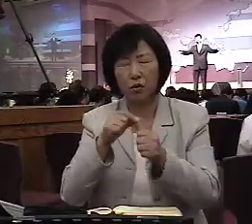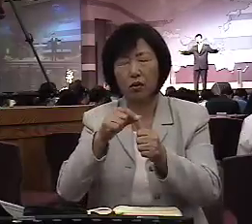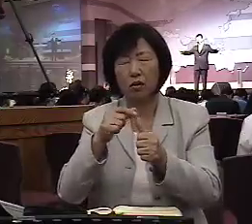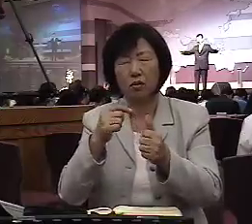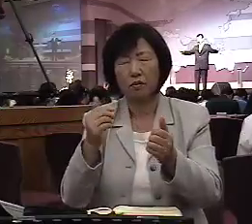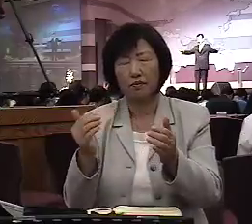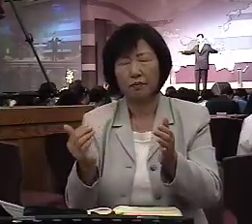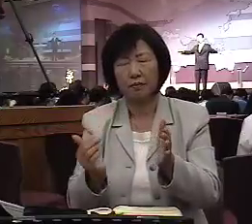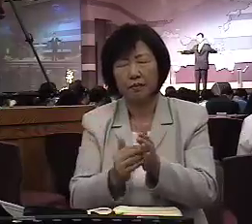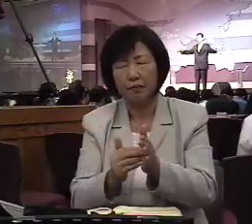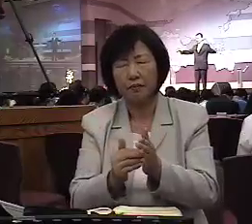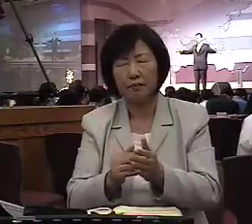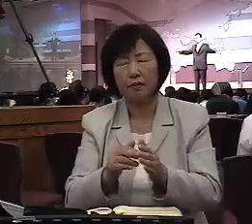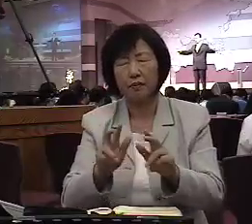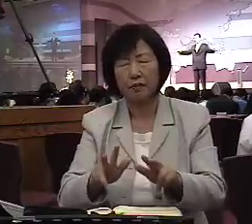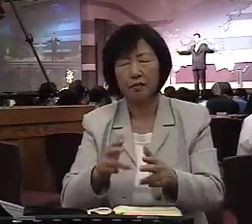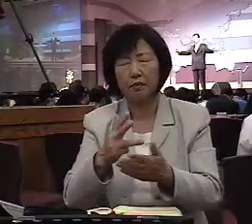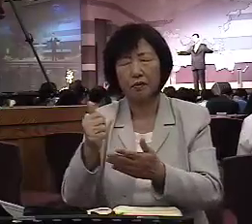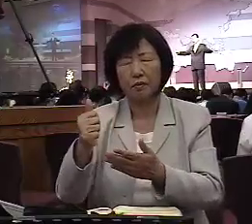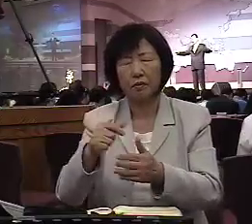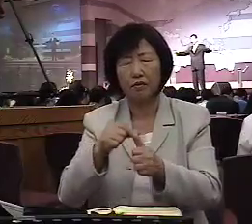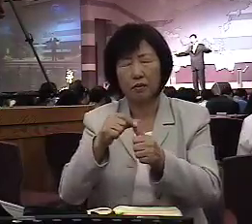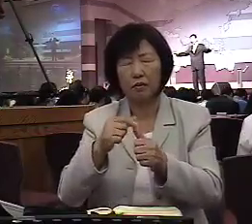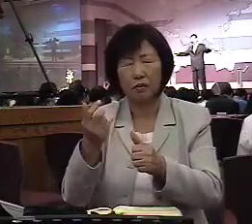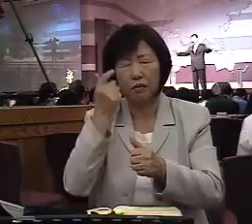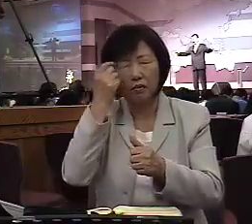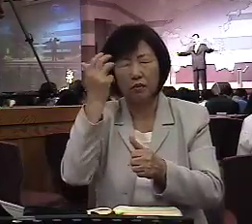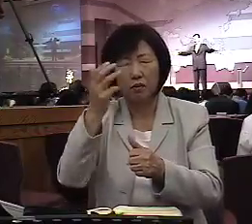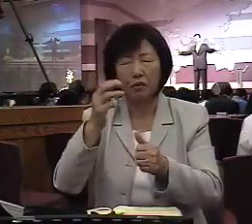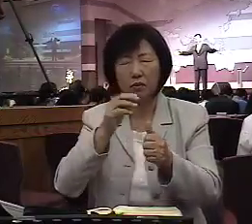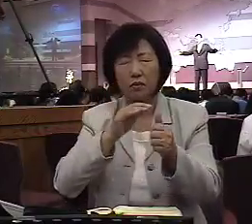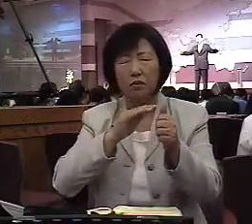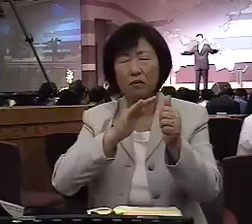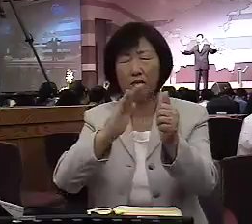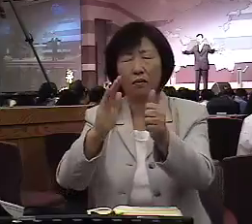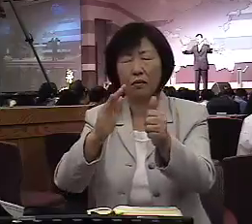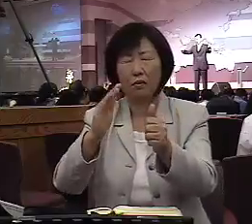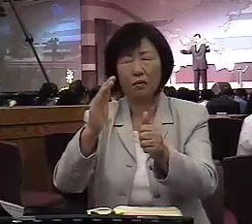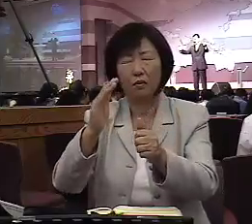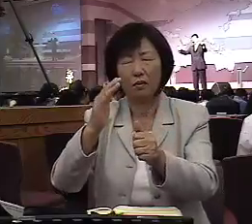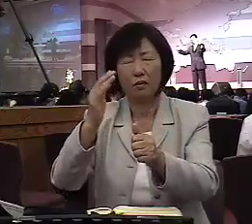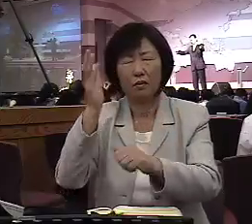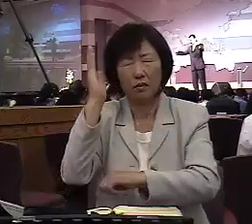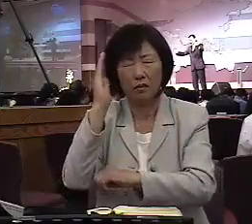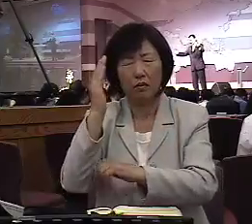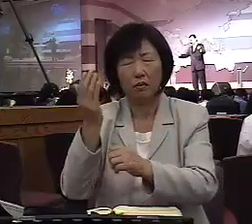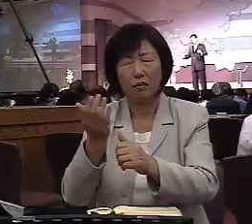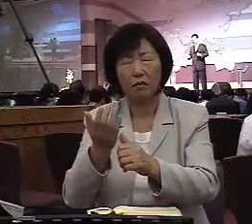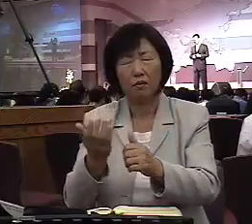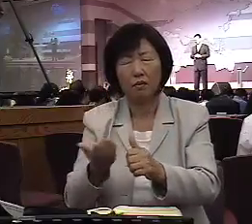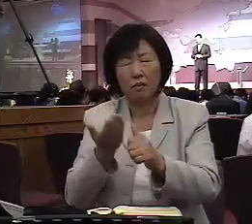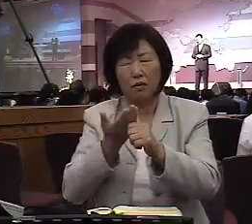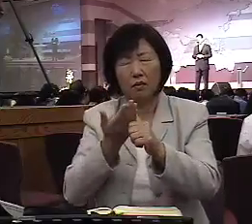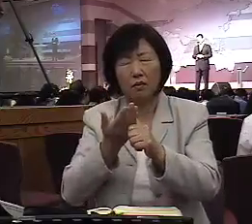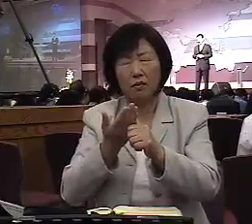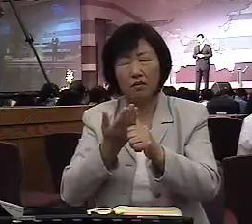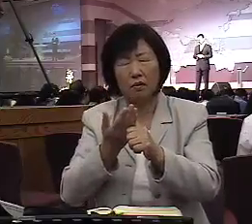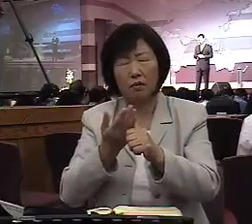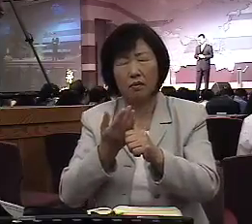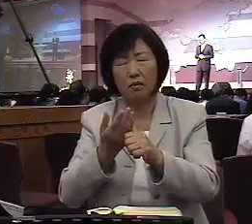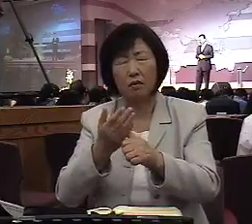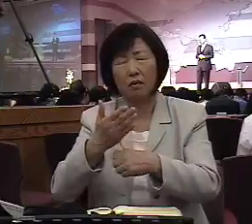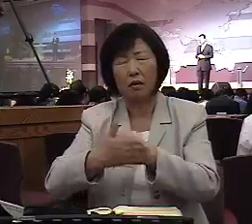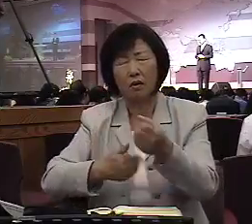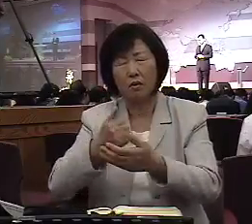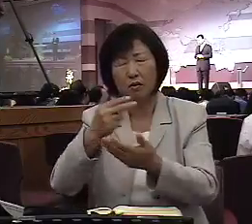구원하셨습니다. 이제 주님께서 구원하신 영혼들을 향해 말씀으로 양육받고 자라라고 말씀하시고